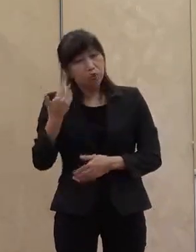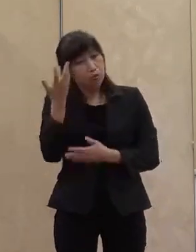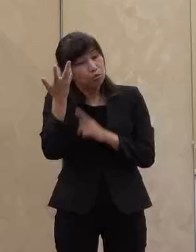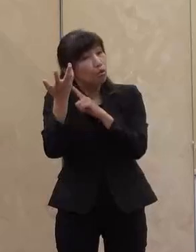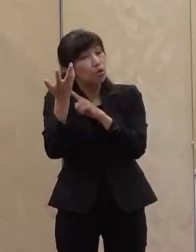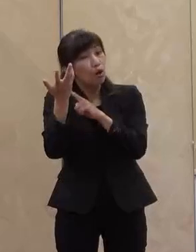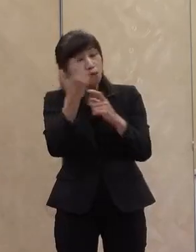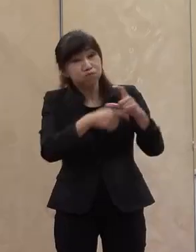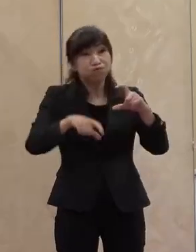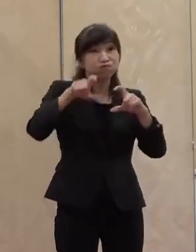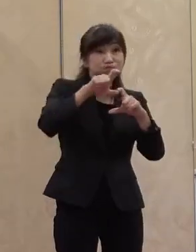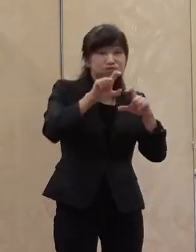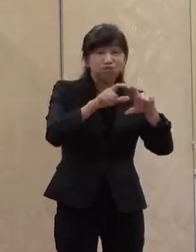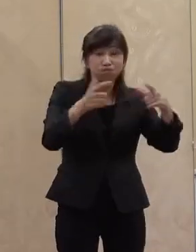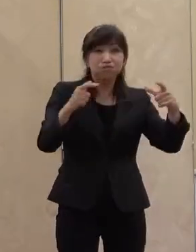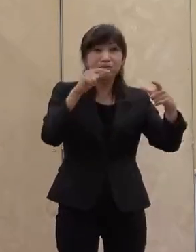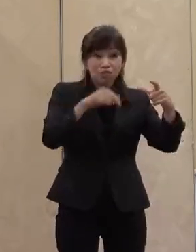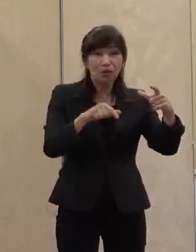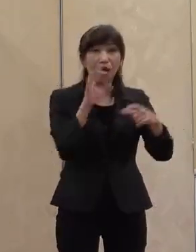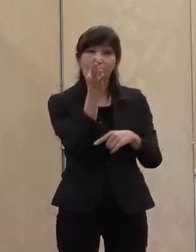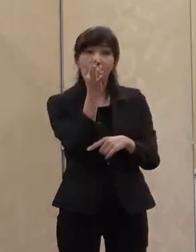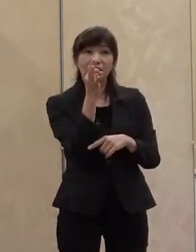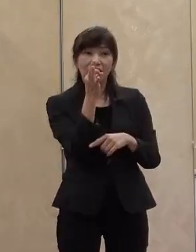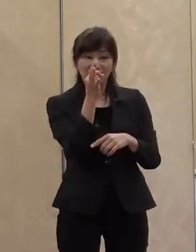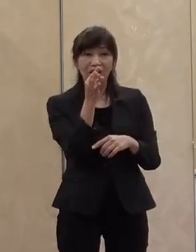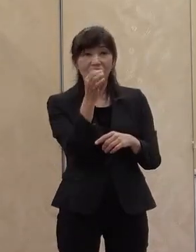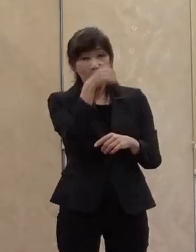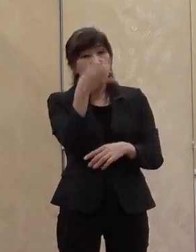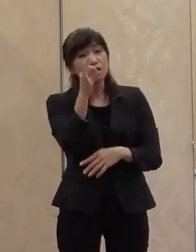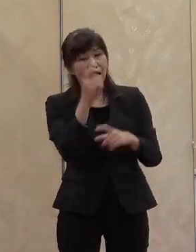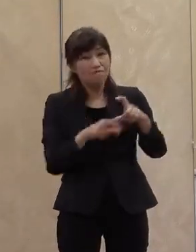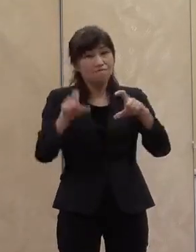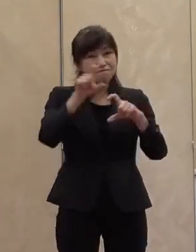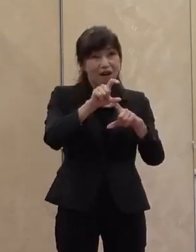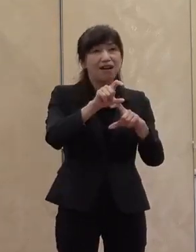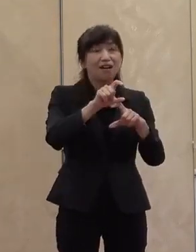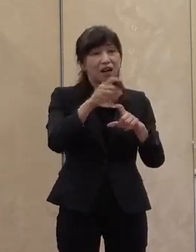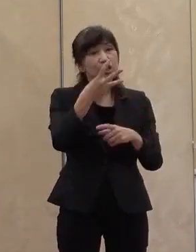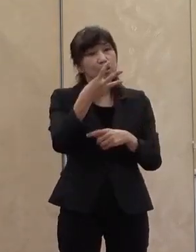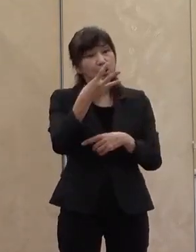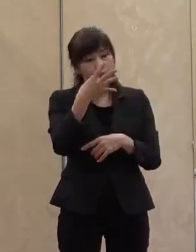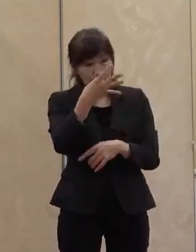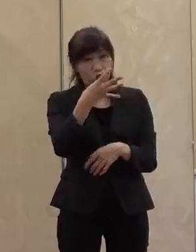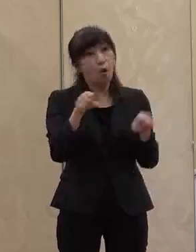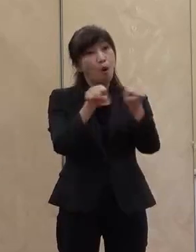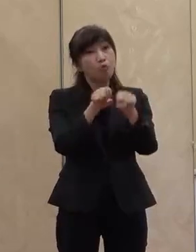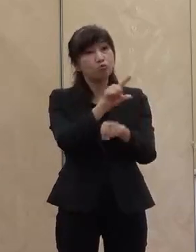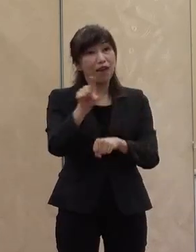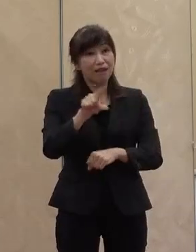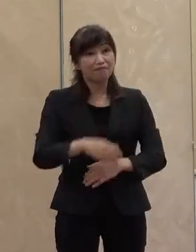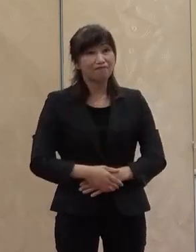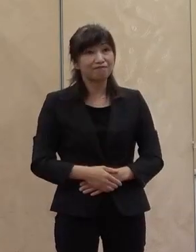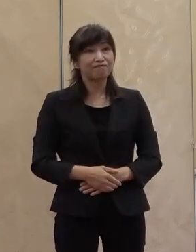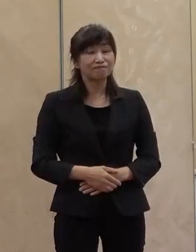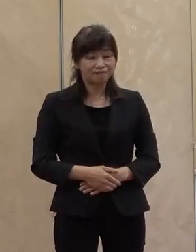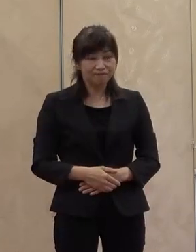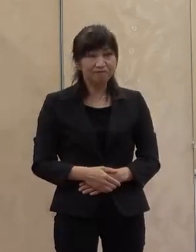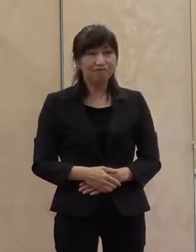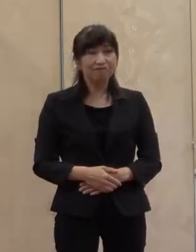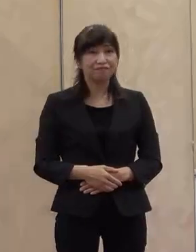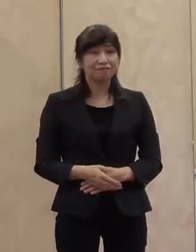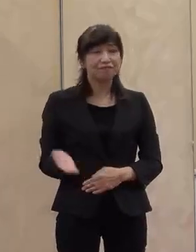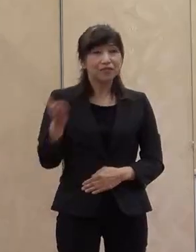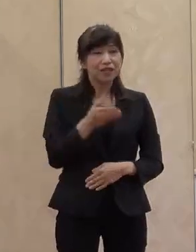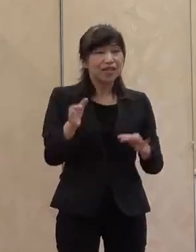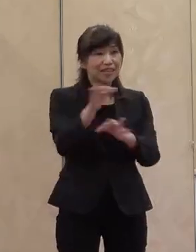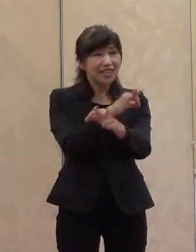せの予算、補正予算を組みます。4億円です。次ですか。次はですね、経済対